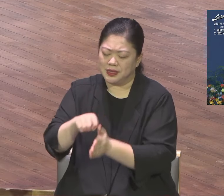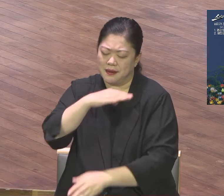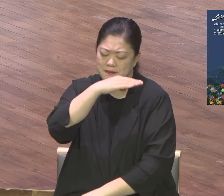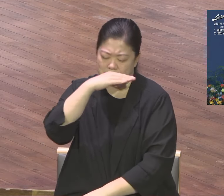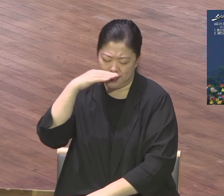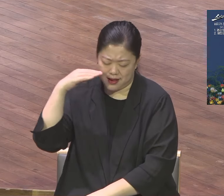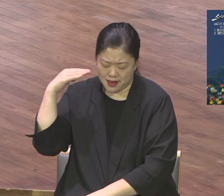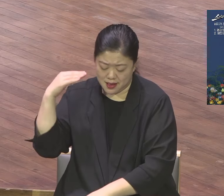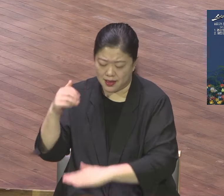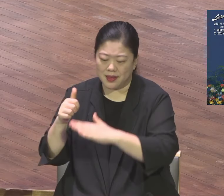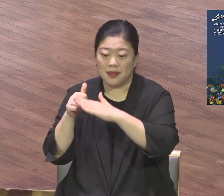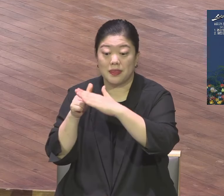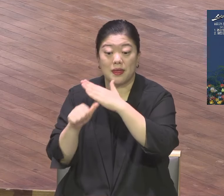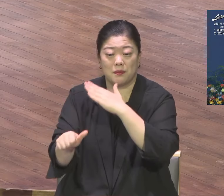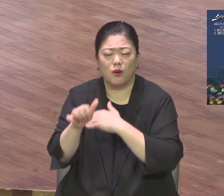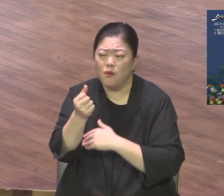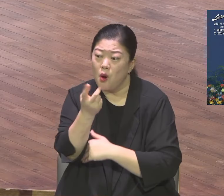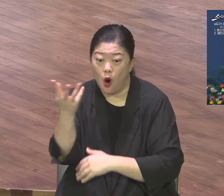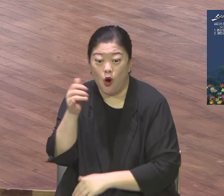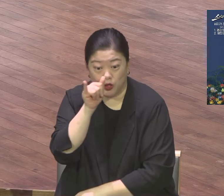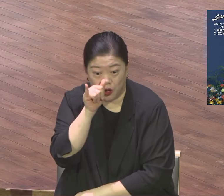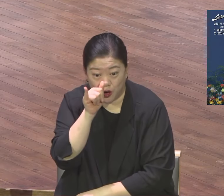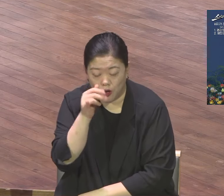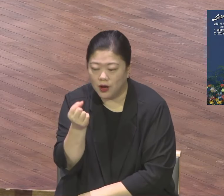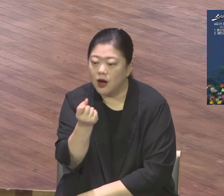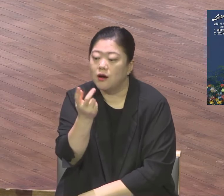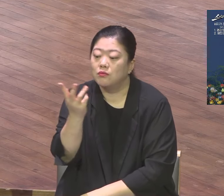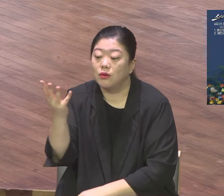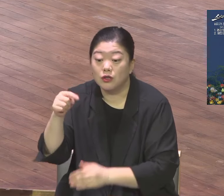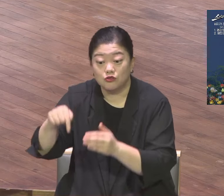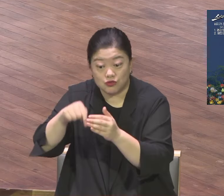대표적인 인물들이 있습니다. 많이 있는데 그들 중에